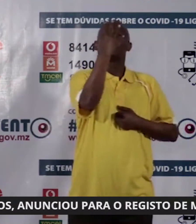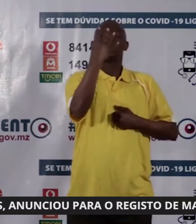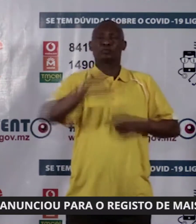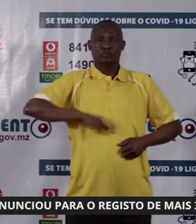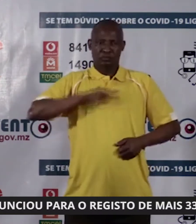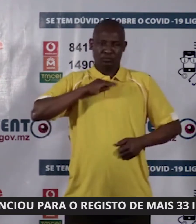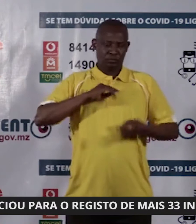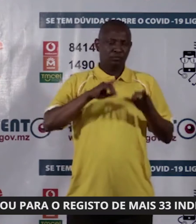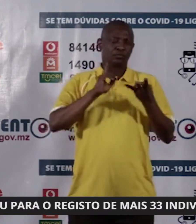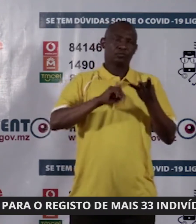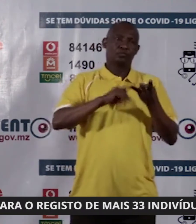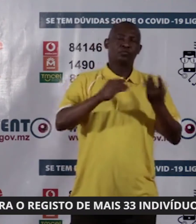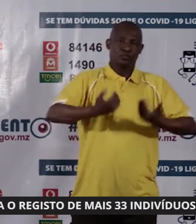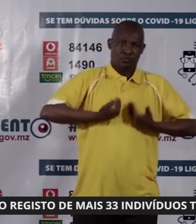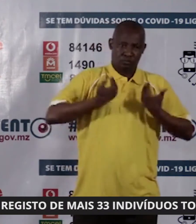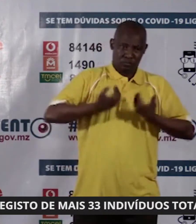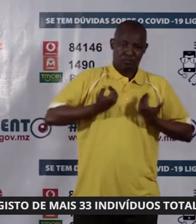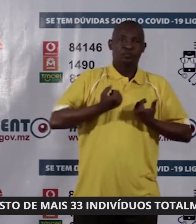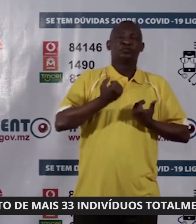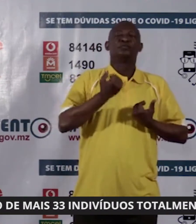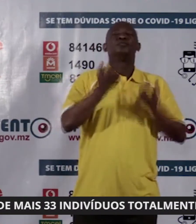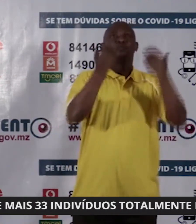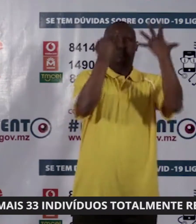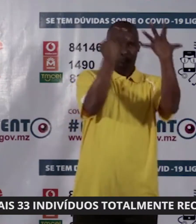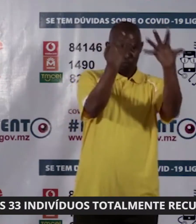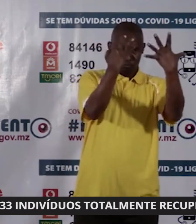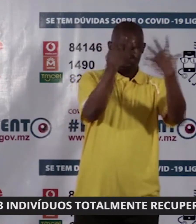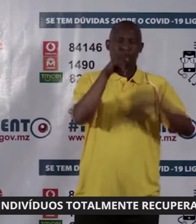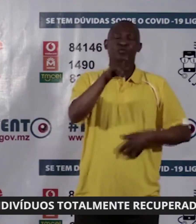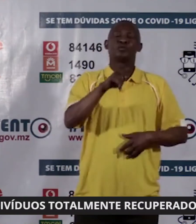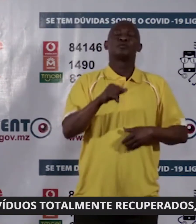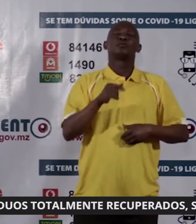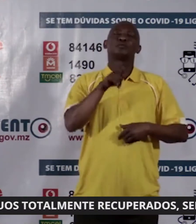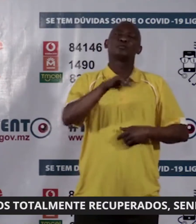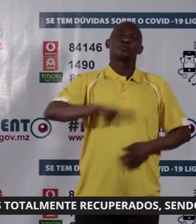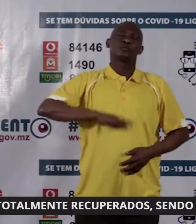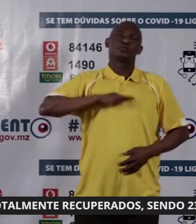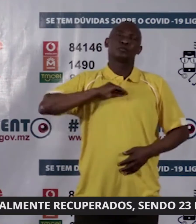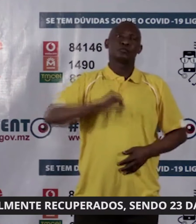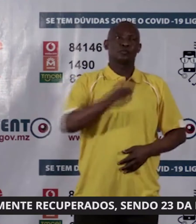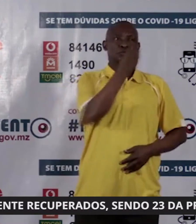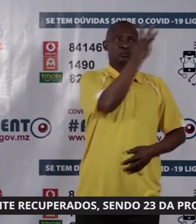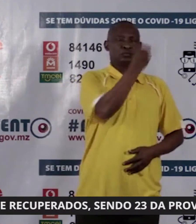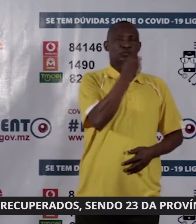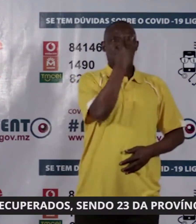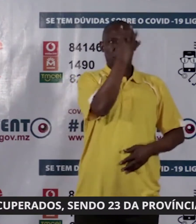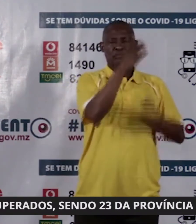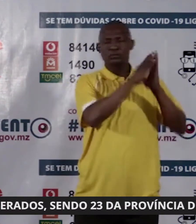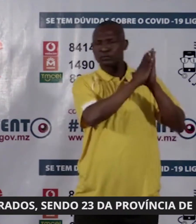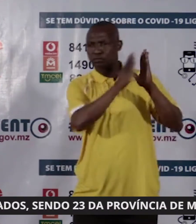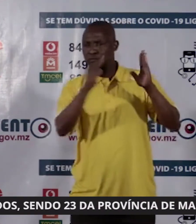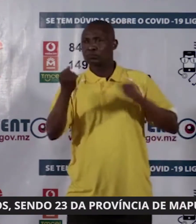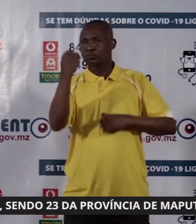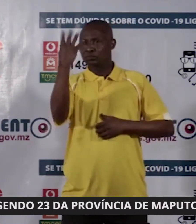25 a 34, 8 estão na faixa etária de 35 a 44 anos, 6 na